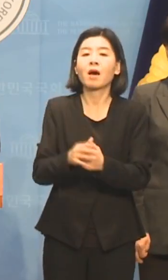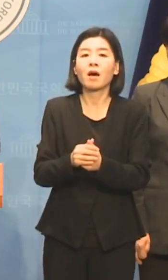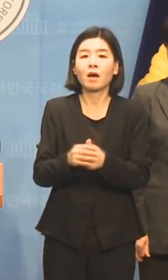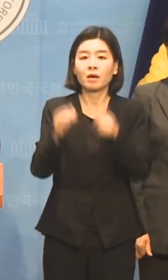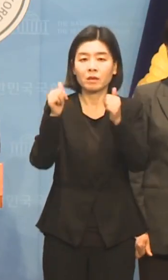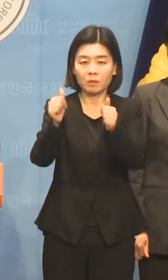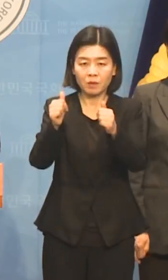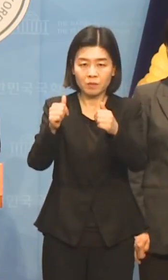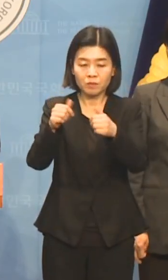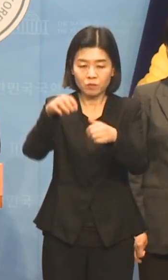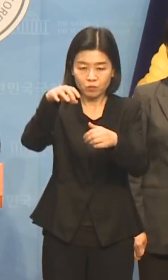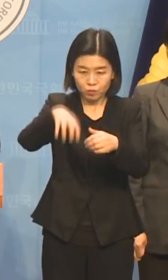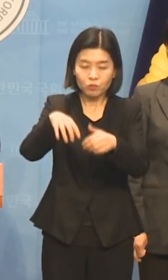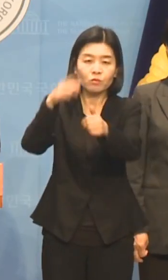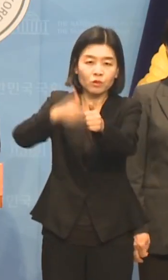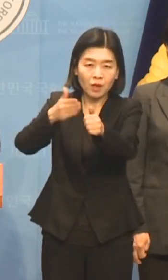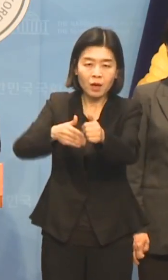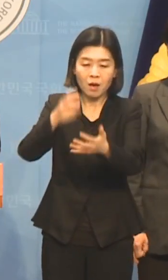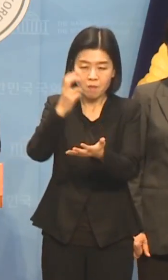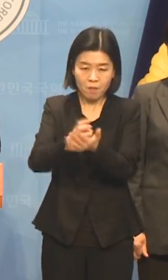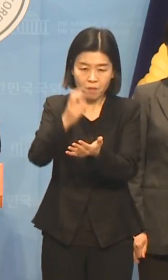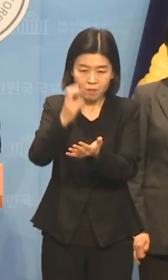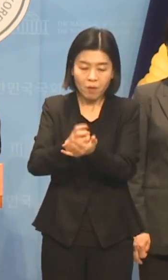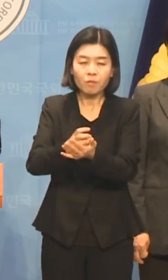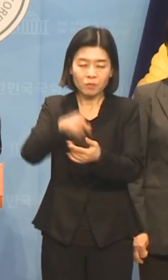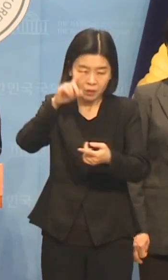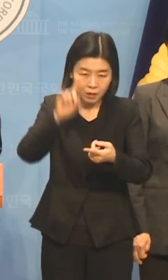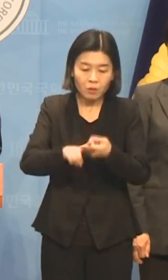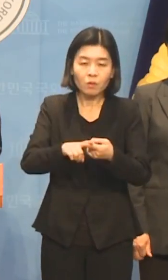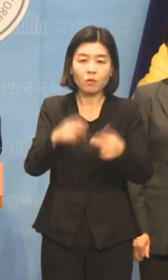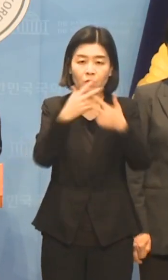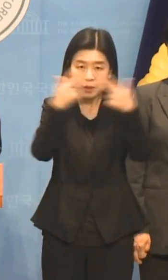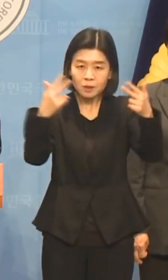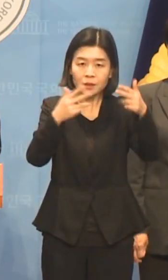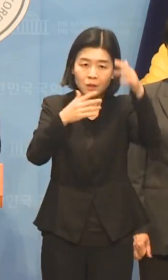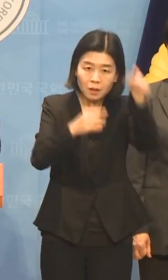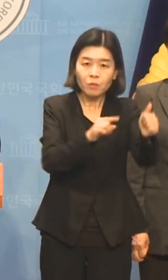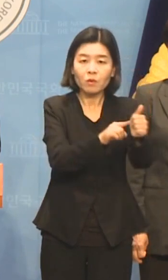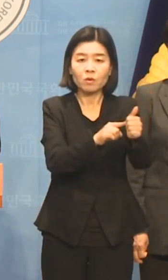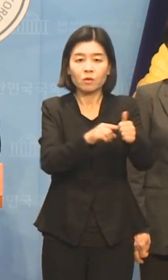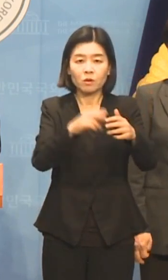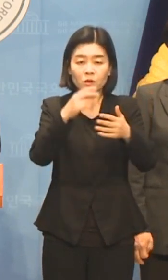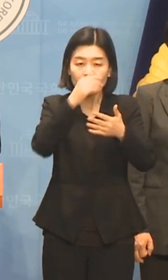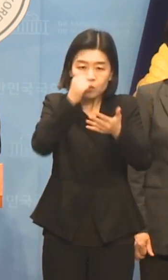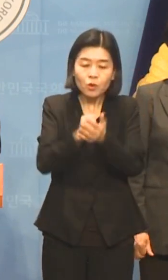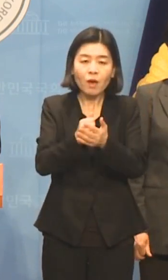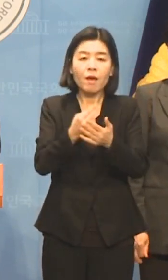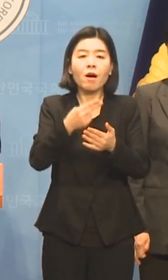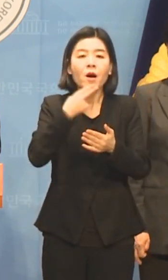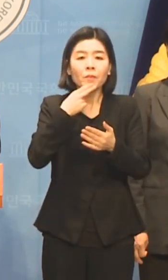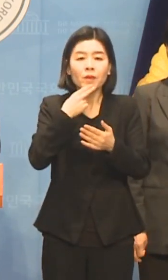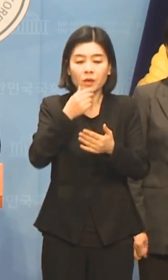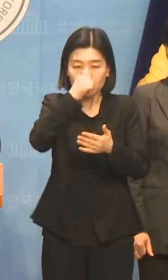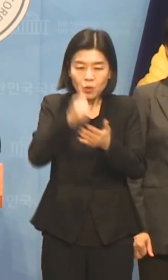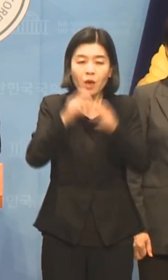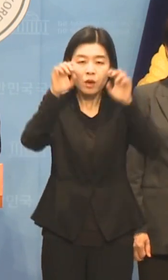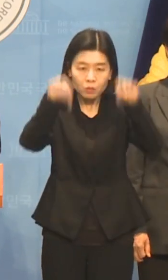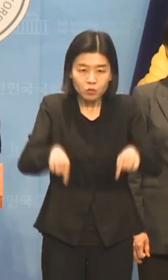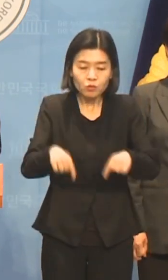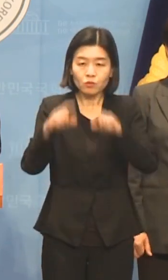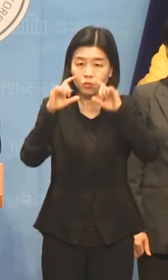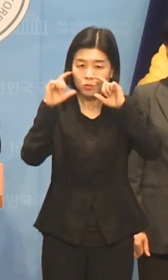오직 법과 원칙에 따라서 이재명 대표에게 무죄를 선고해 줄 것을 엄숙히